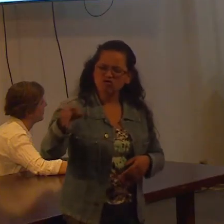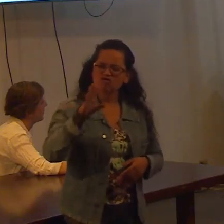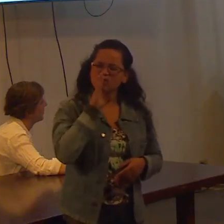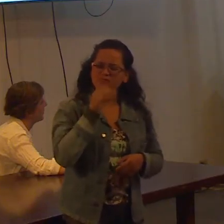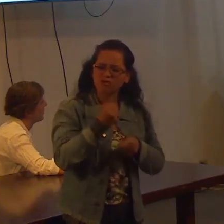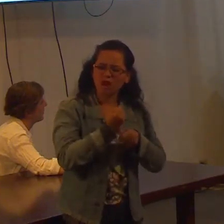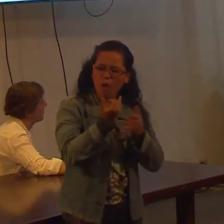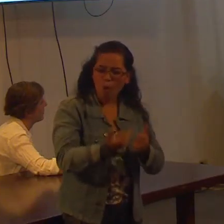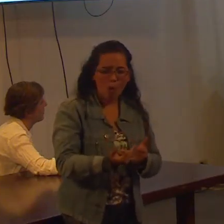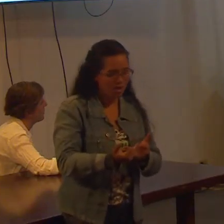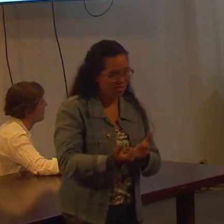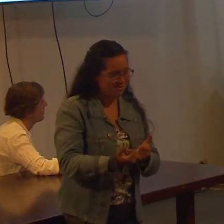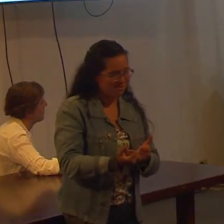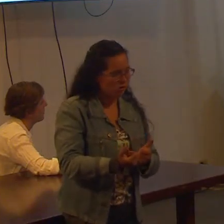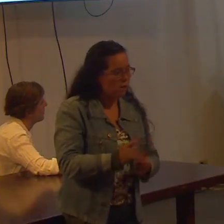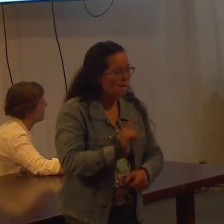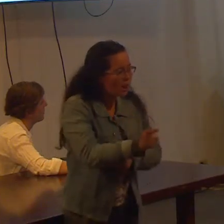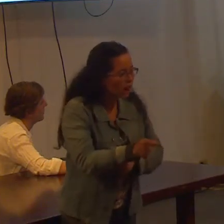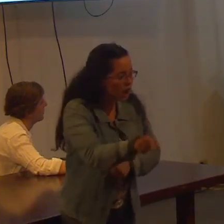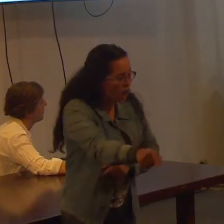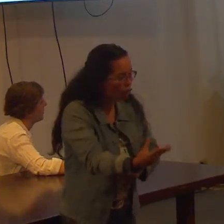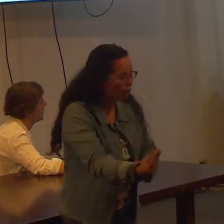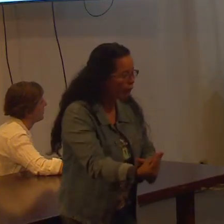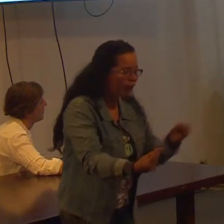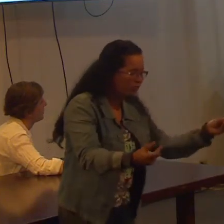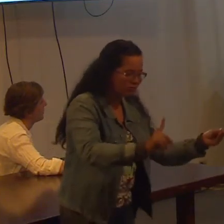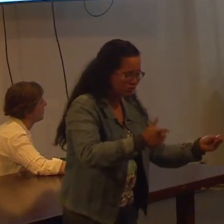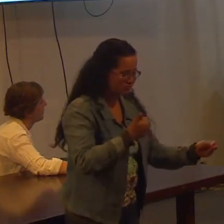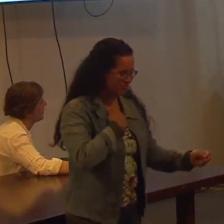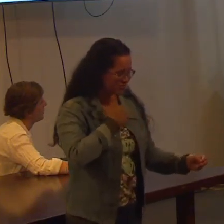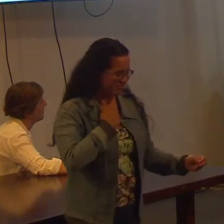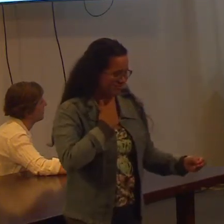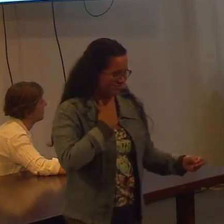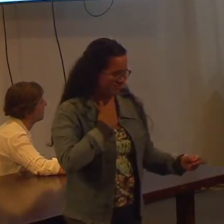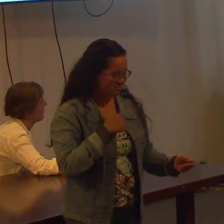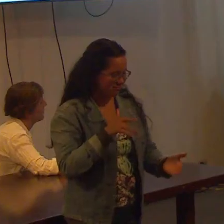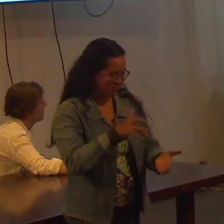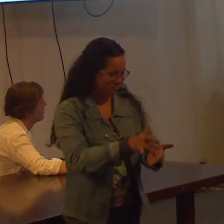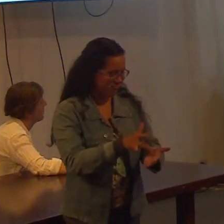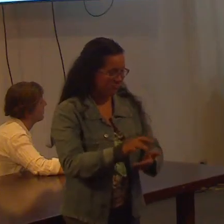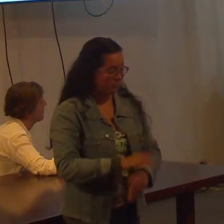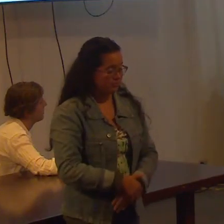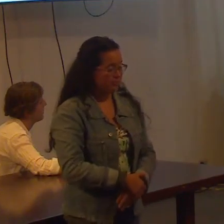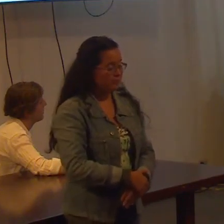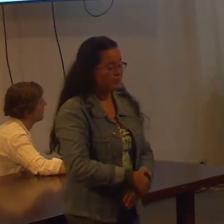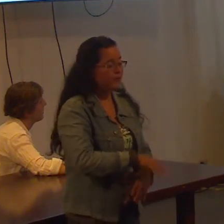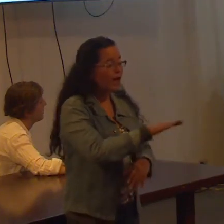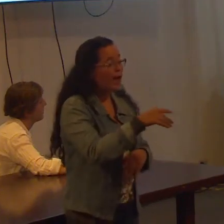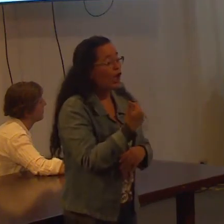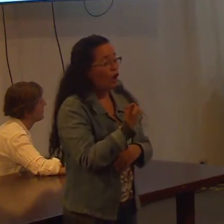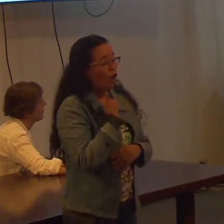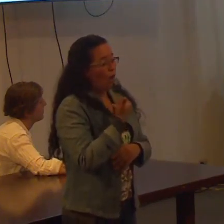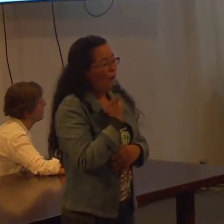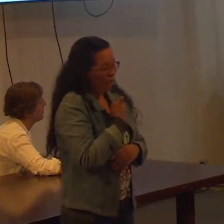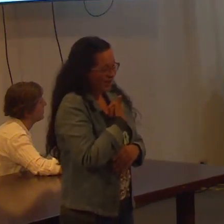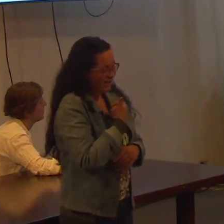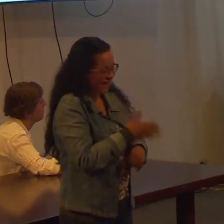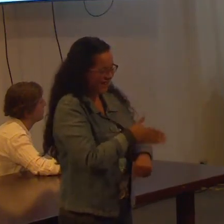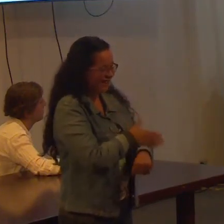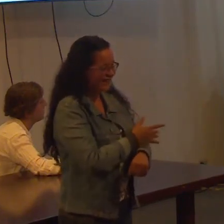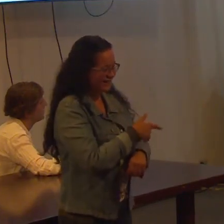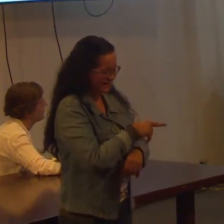hoy? Entonces ya se veía ese proceso. También al principio los jóvenes siempre esperaban la indicación de uno, que uno